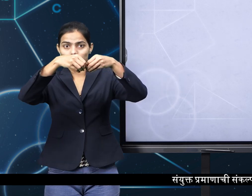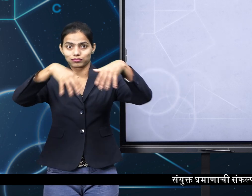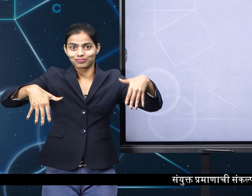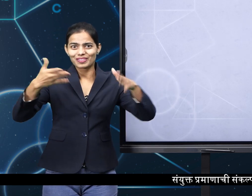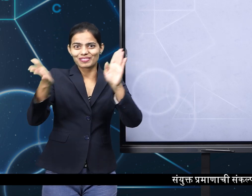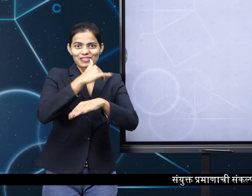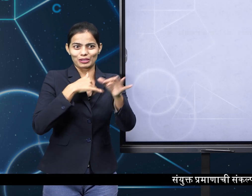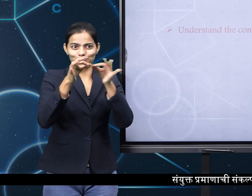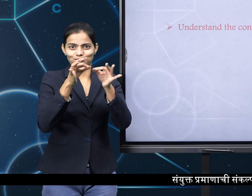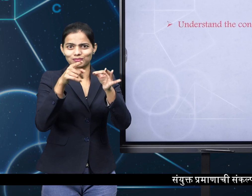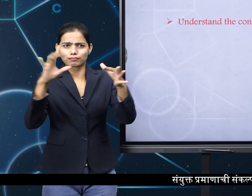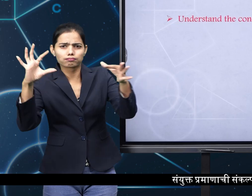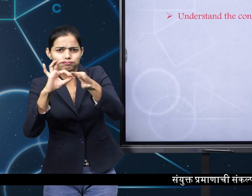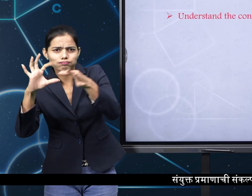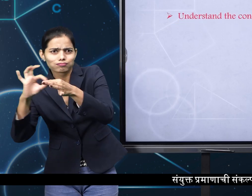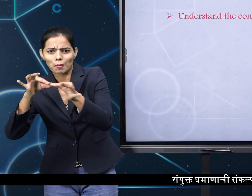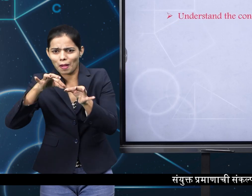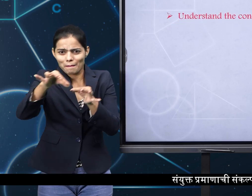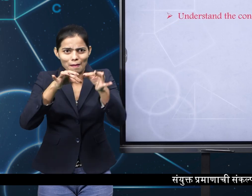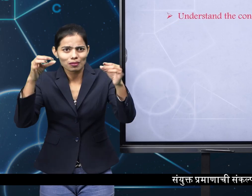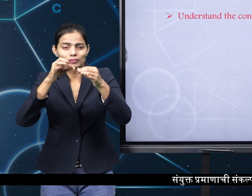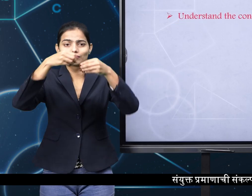संयुक्त प्रमाणाची संकल्पना समजून घ्या.